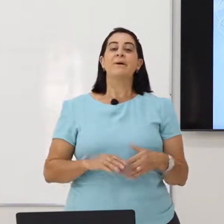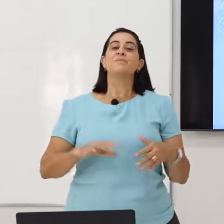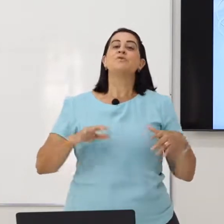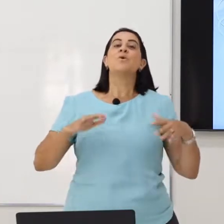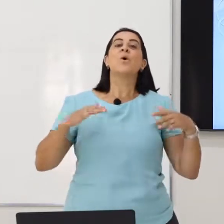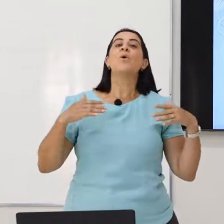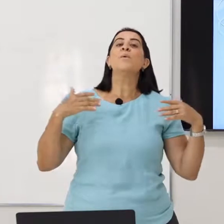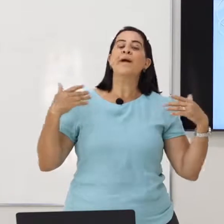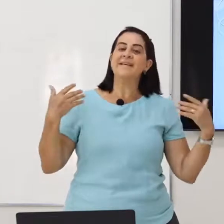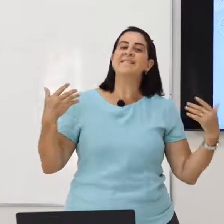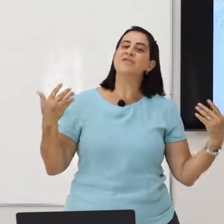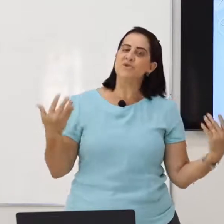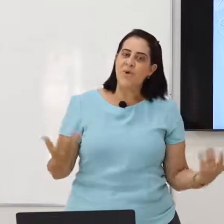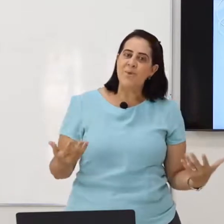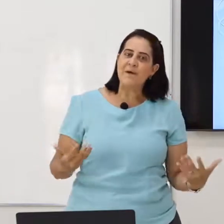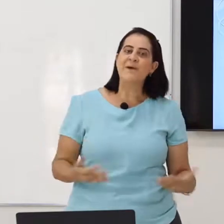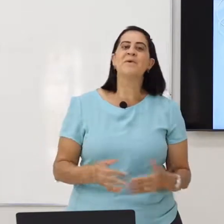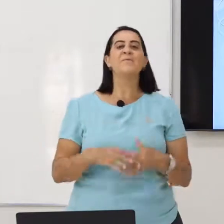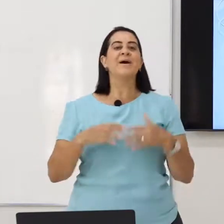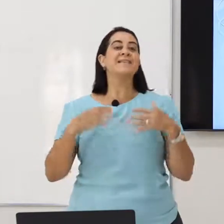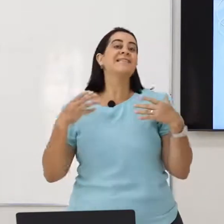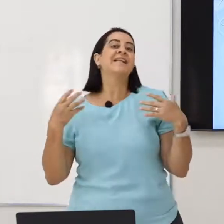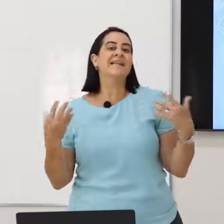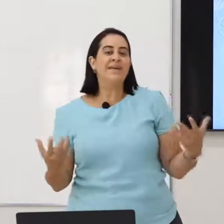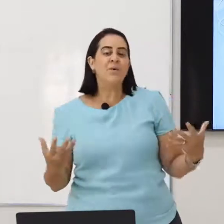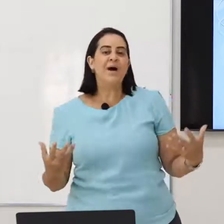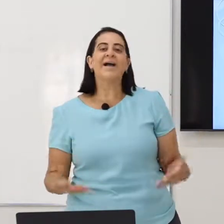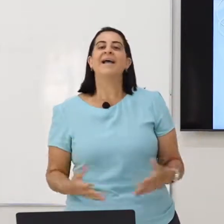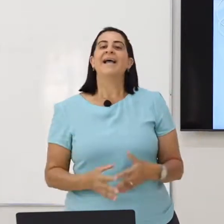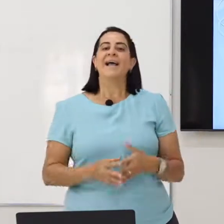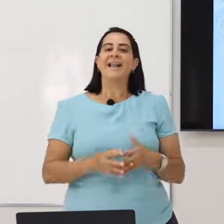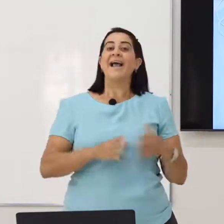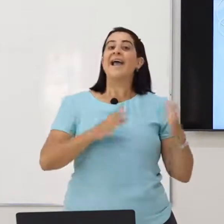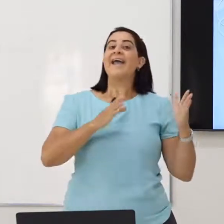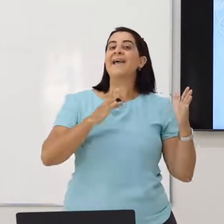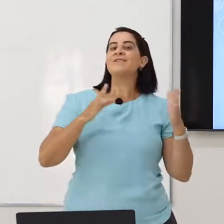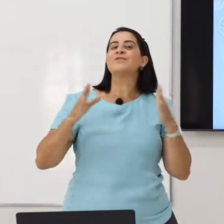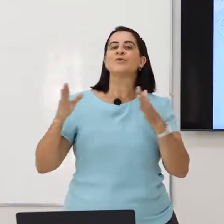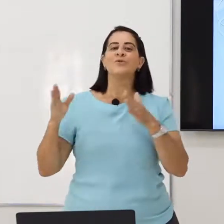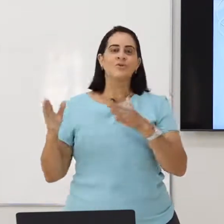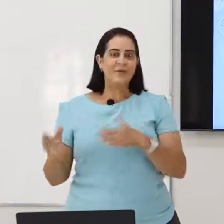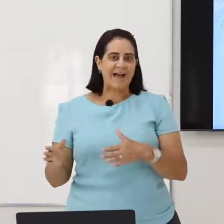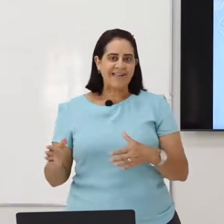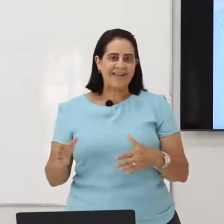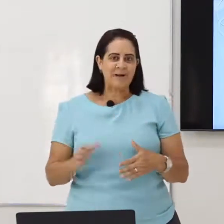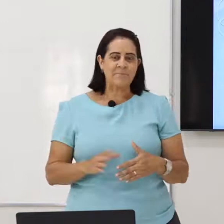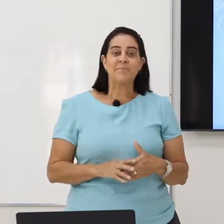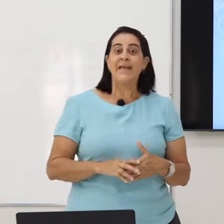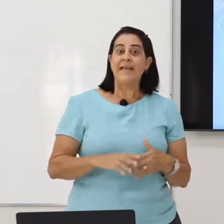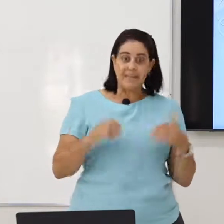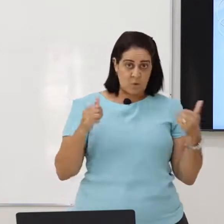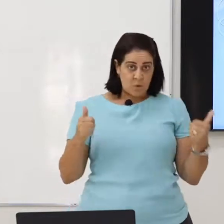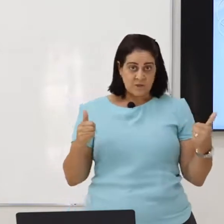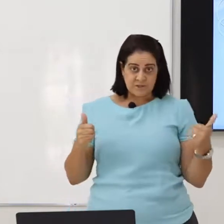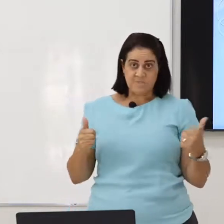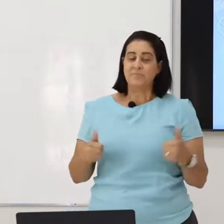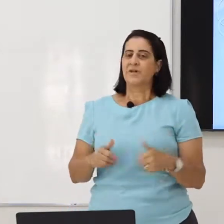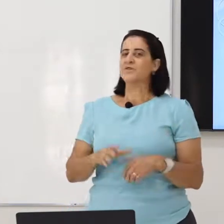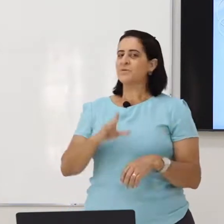sabermos como esse idioma, como essa língua, ela é estruturada. Então hoje nós vamos